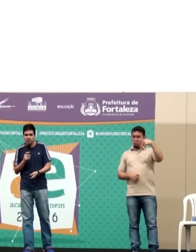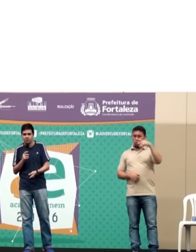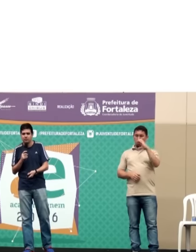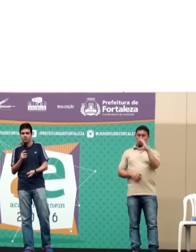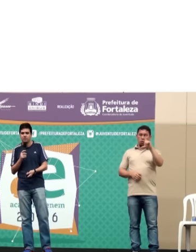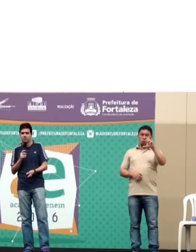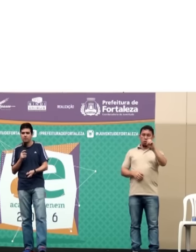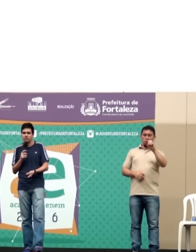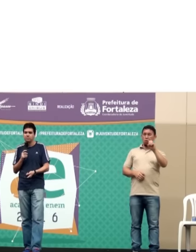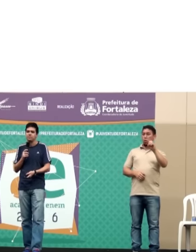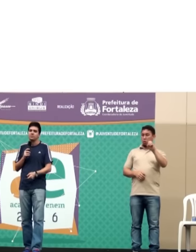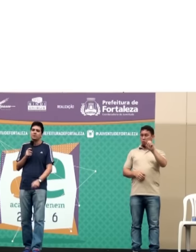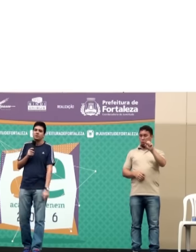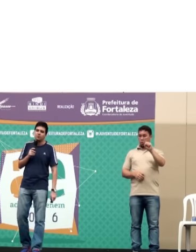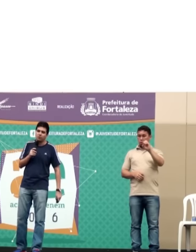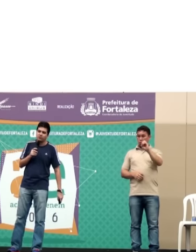exemplo.